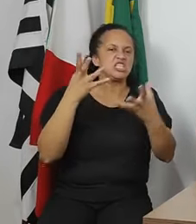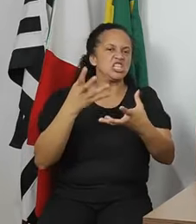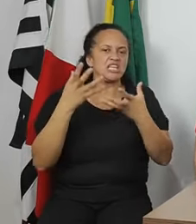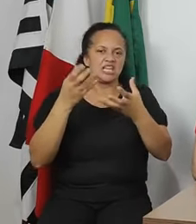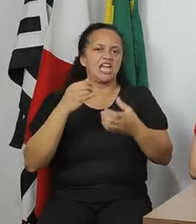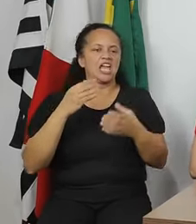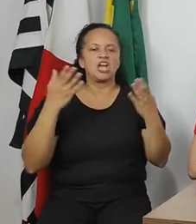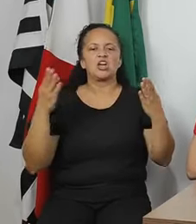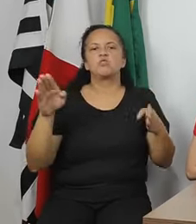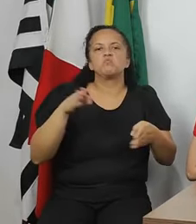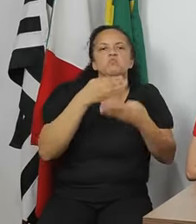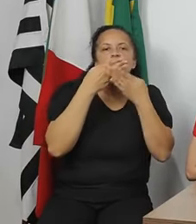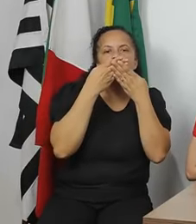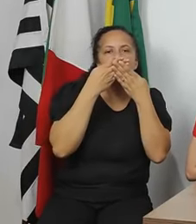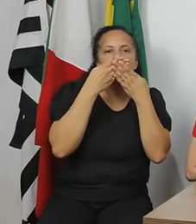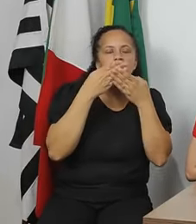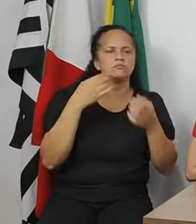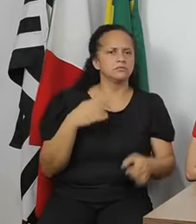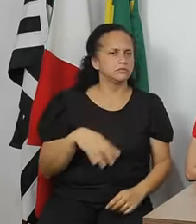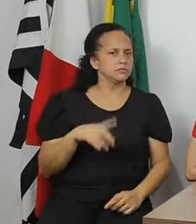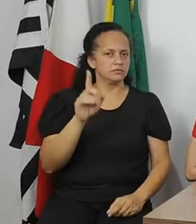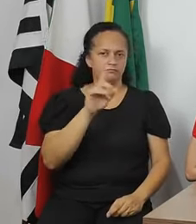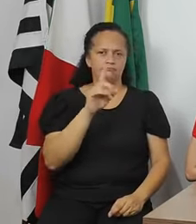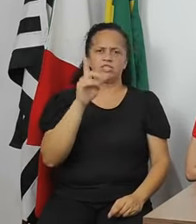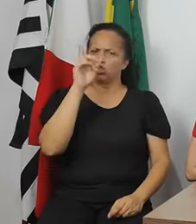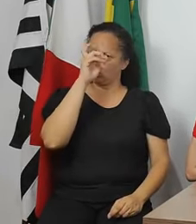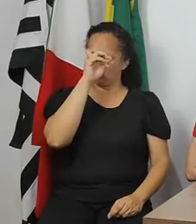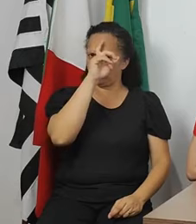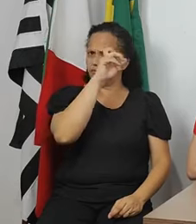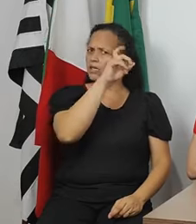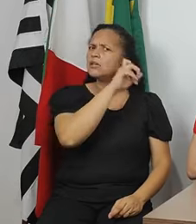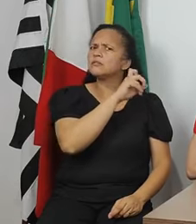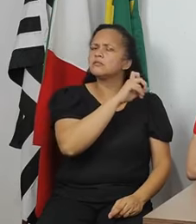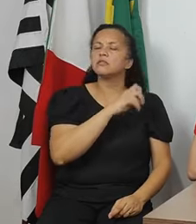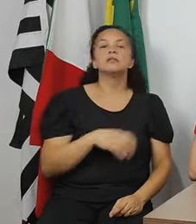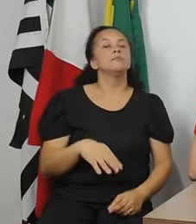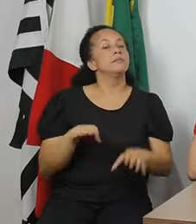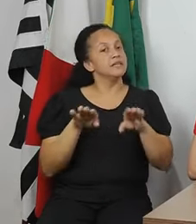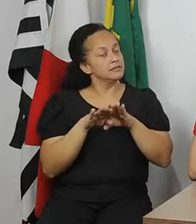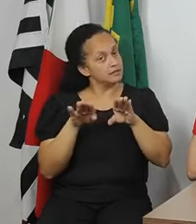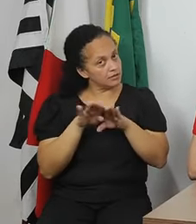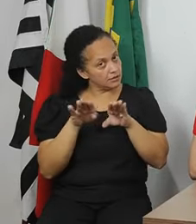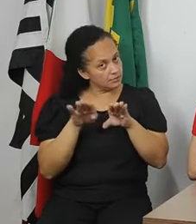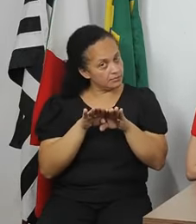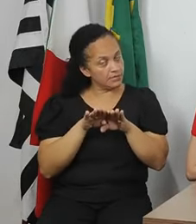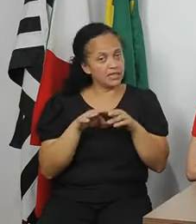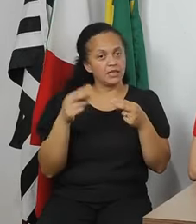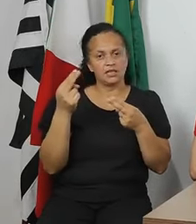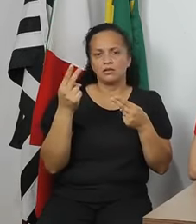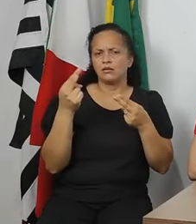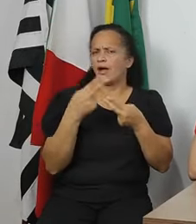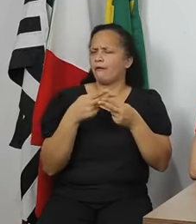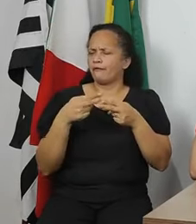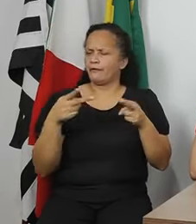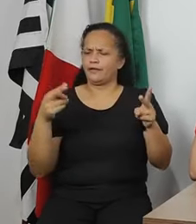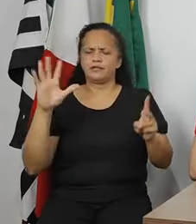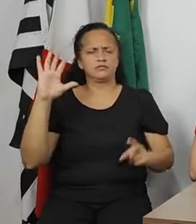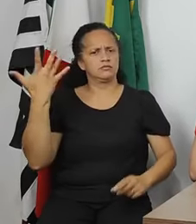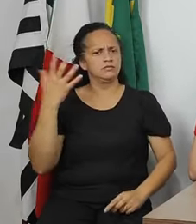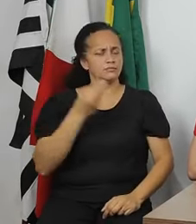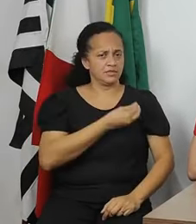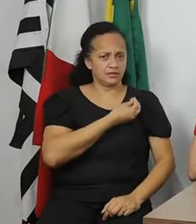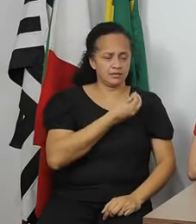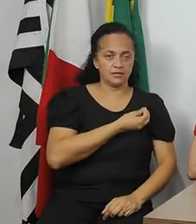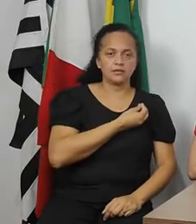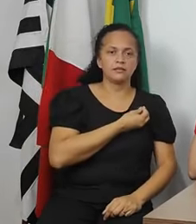do jejum. Mas, assim como outras coisas na nossa vida, né, o pastor às vezes fala, né, você não tá com vontade